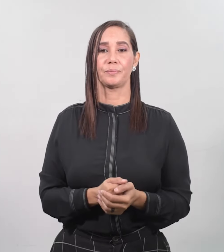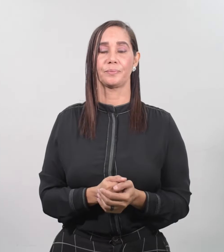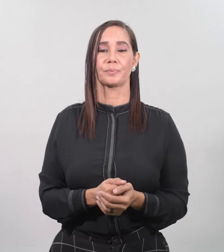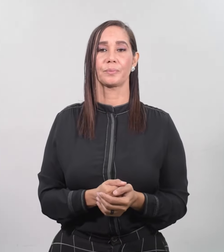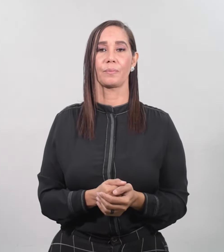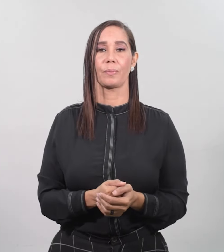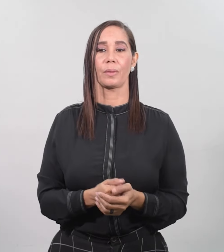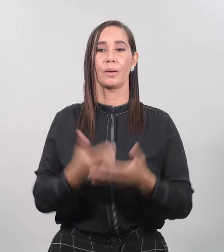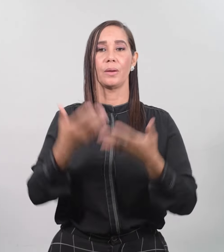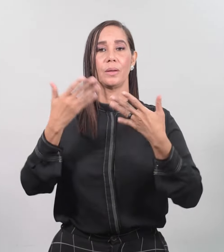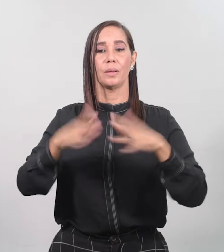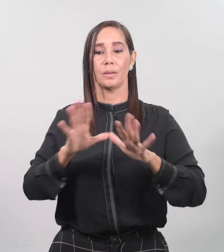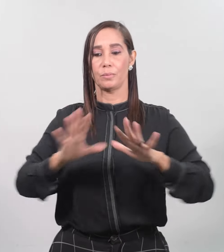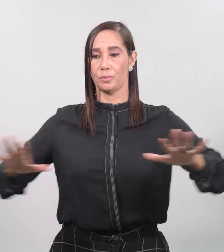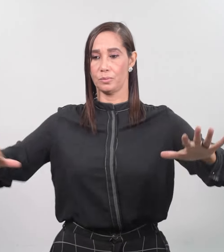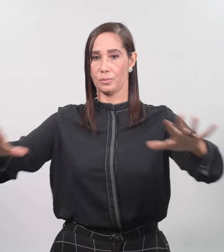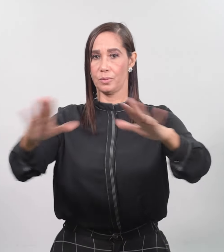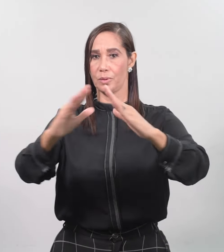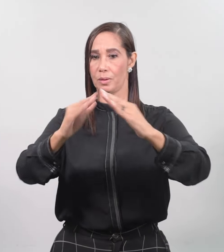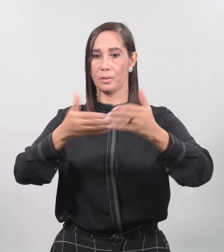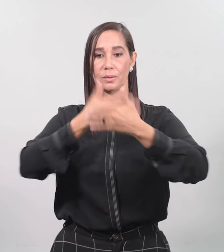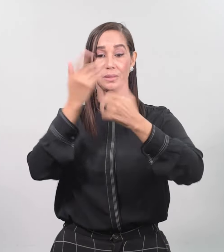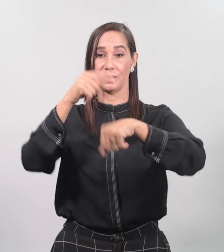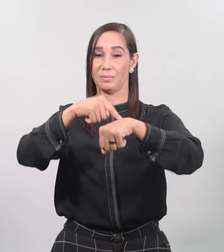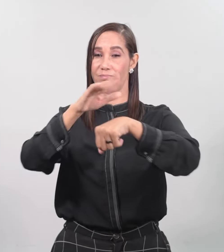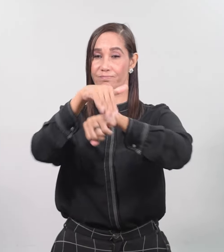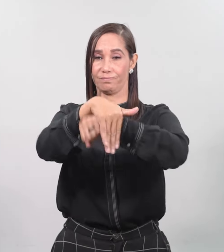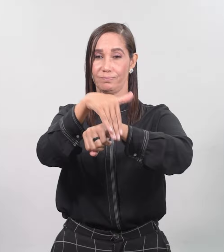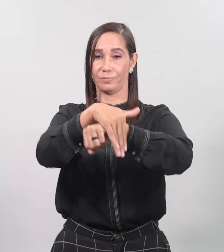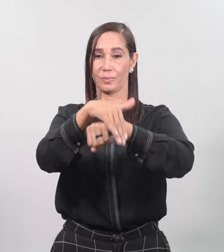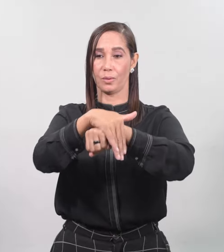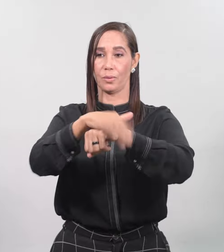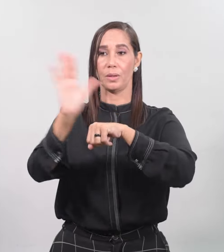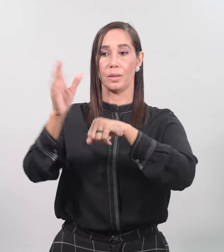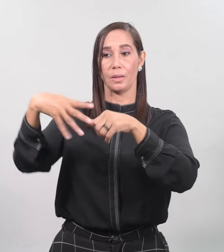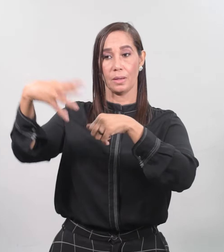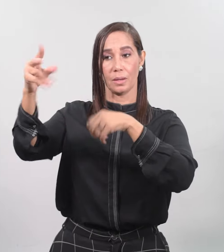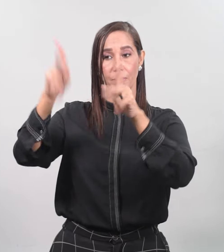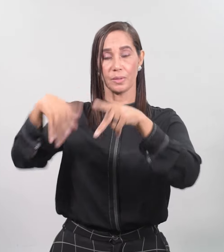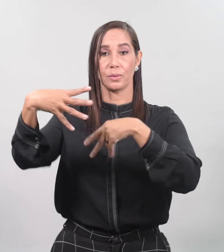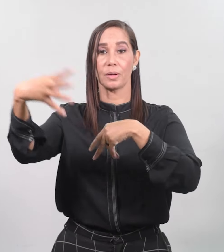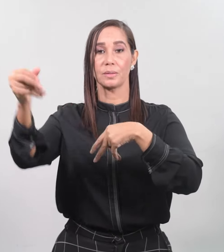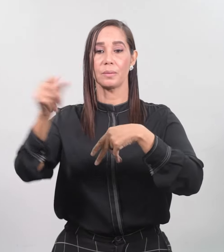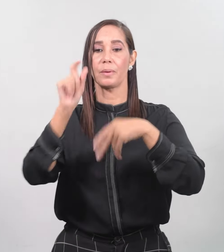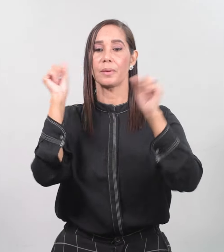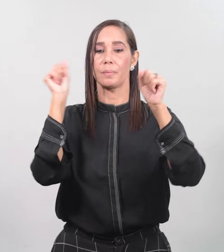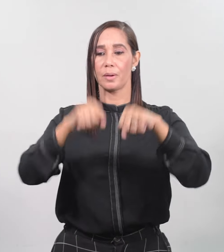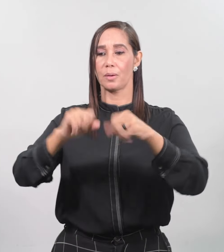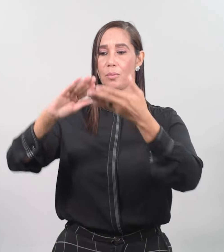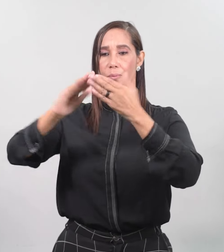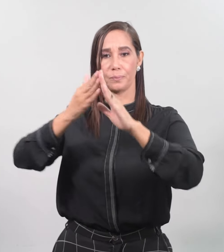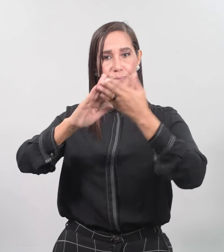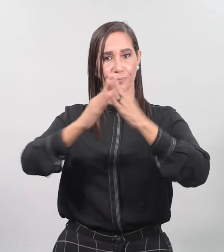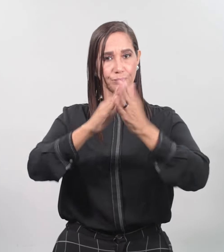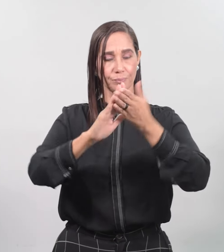Estamos en despoblado y es muy tarde. Despide a la multitud para que vayan a las aldeas y se compren